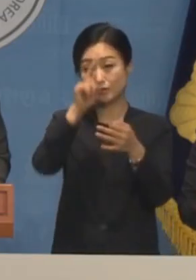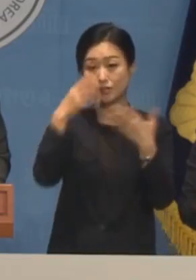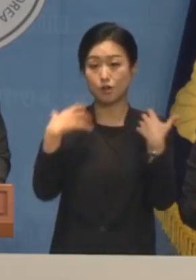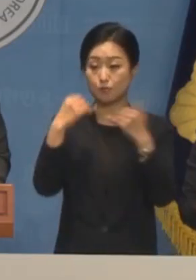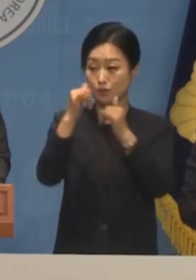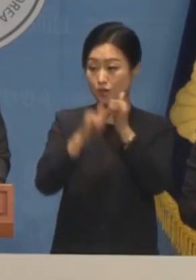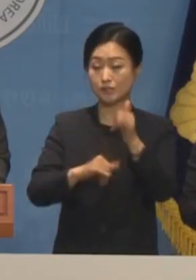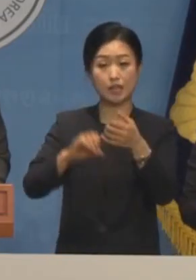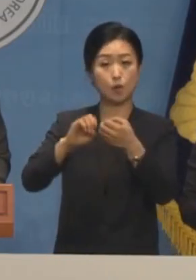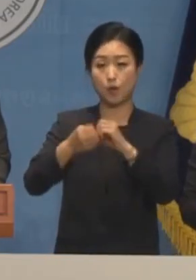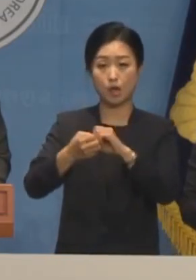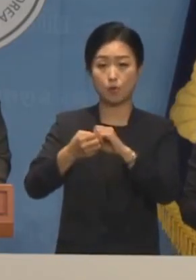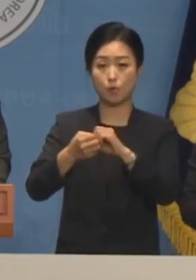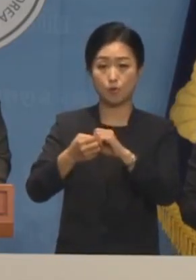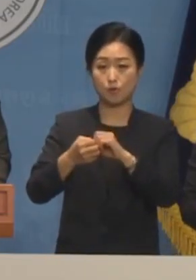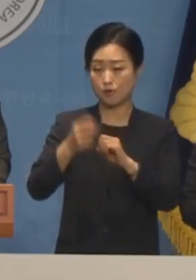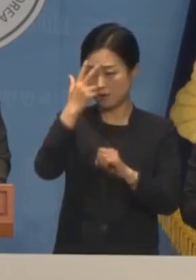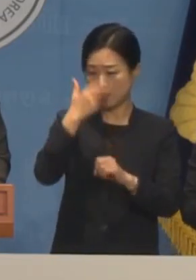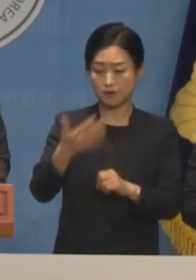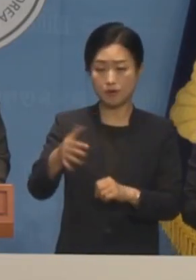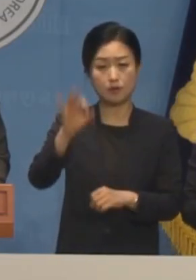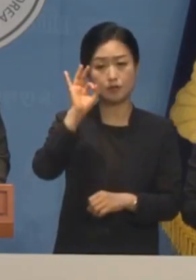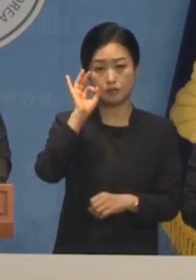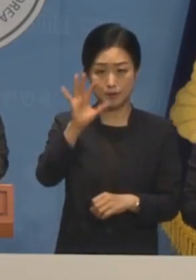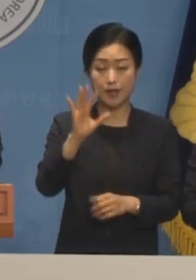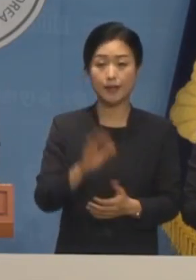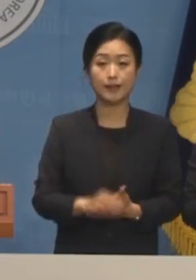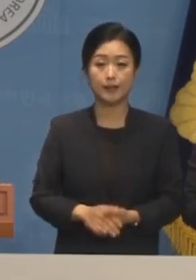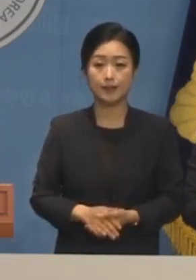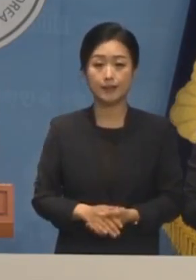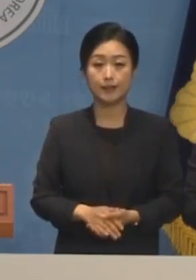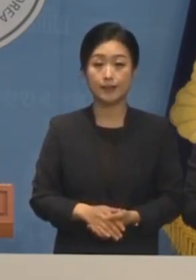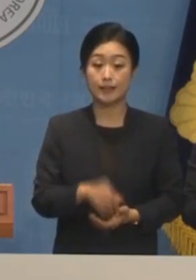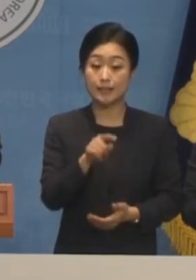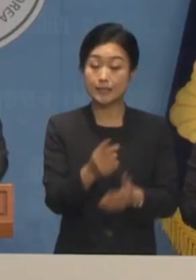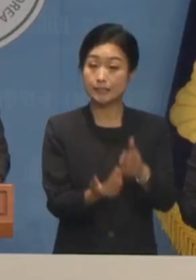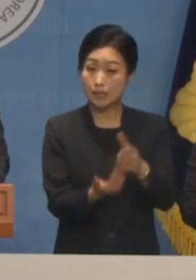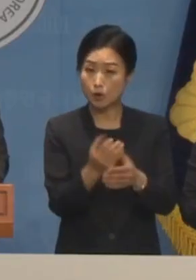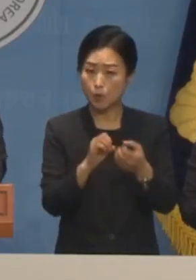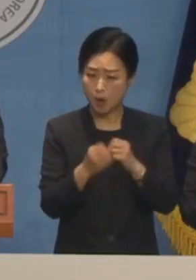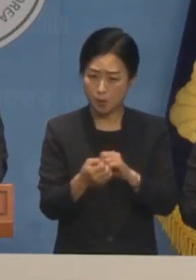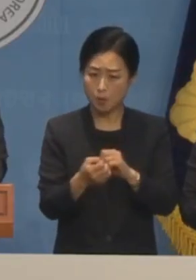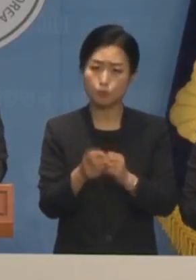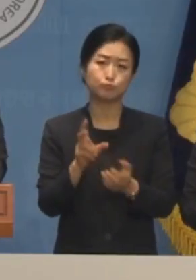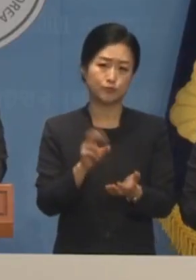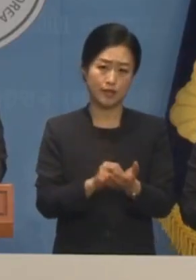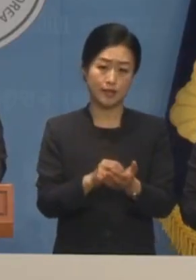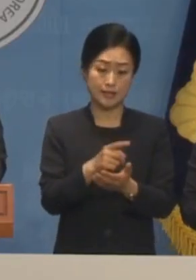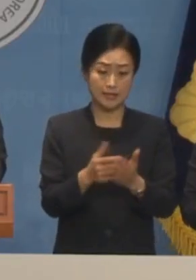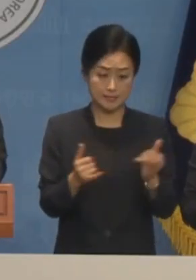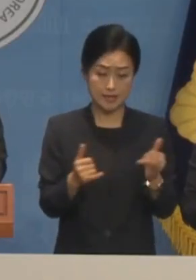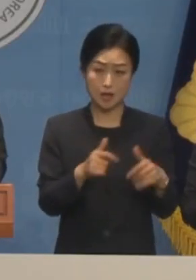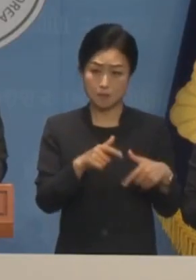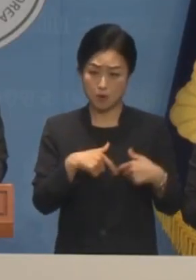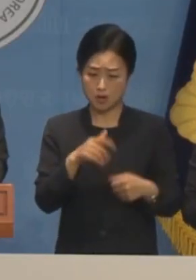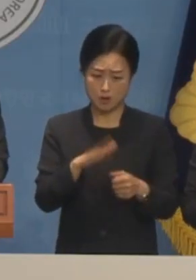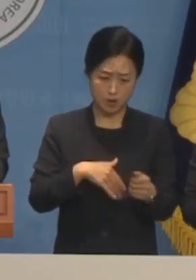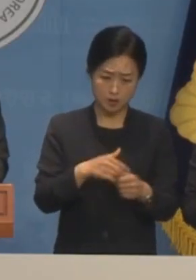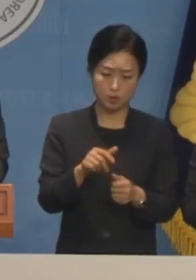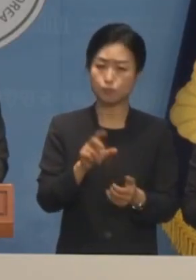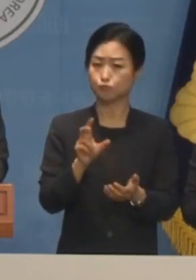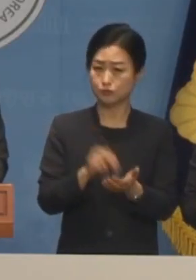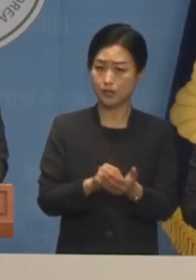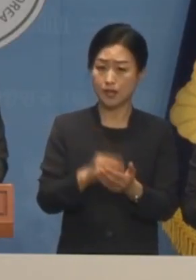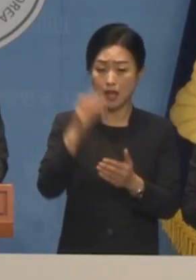외곡을 더 이상 과할 수 없습니다 여순 사건을 왜곡하고 희생자와 유족들의 명예를 훼손하는